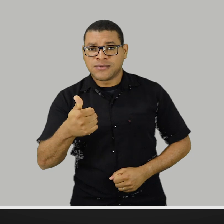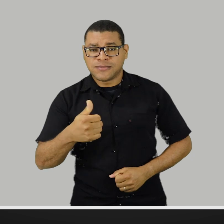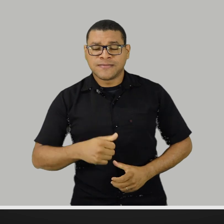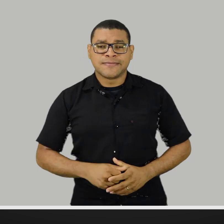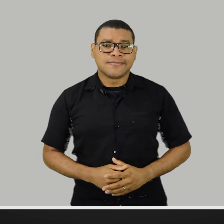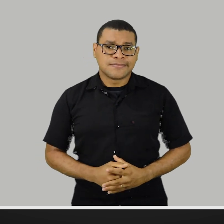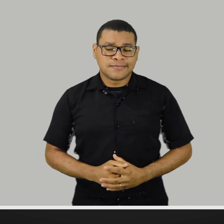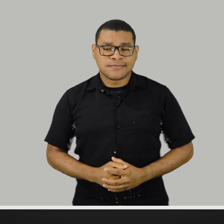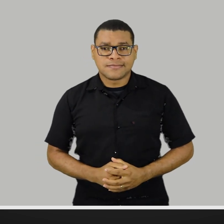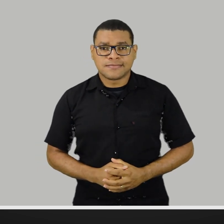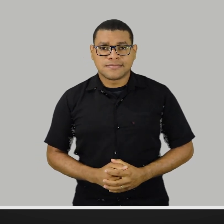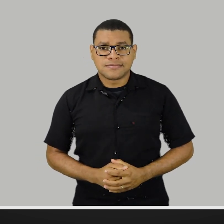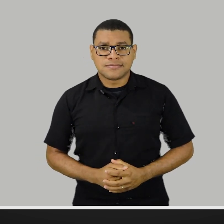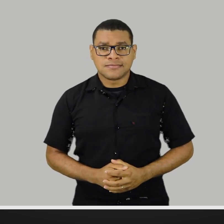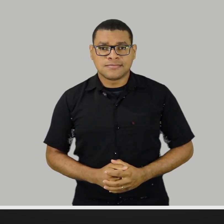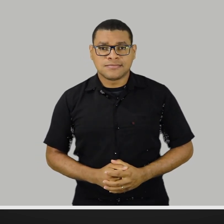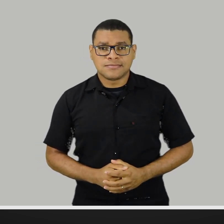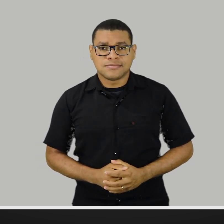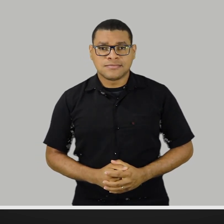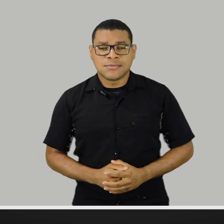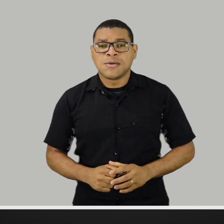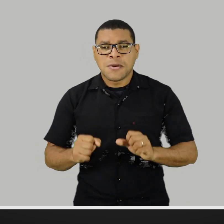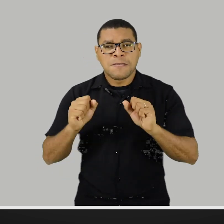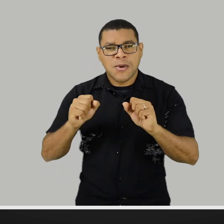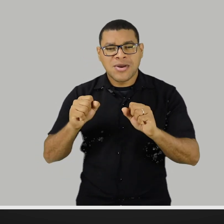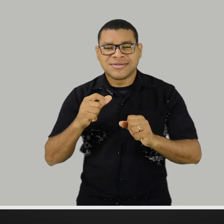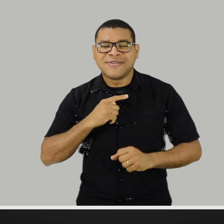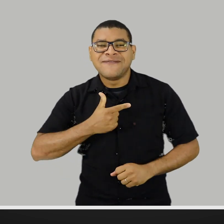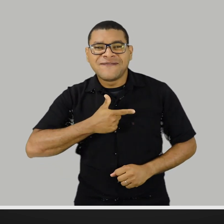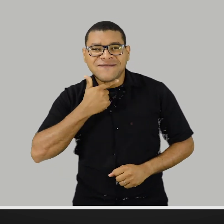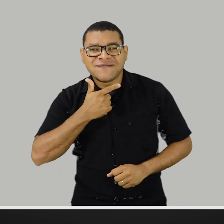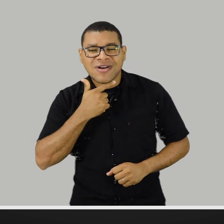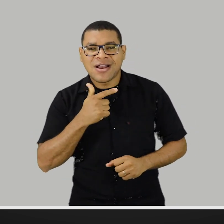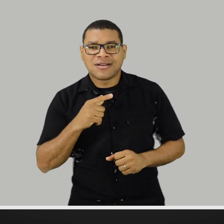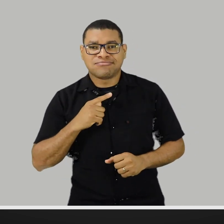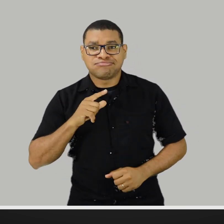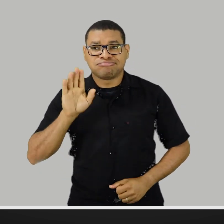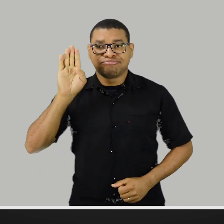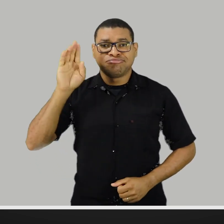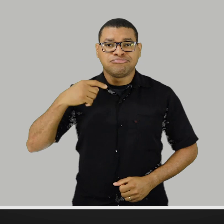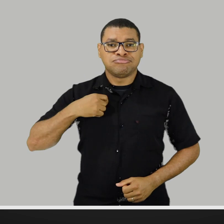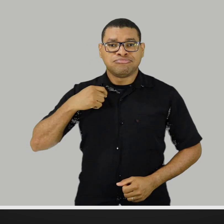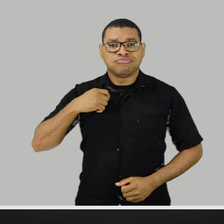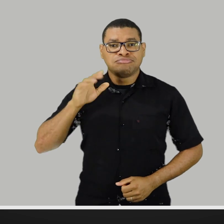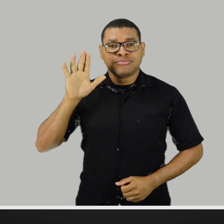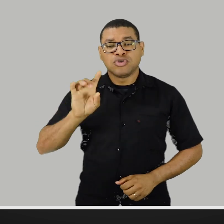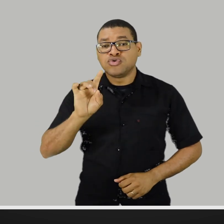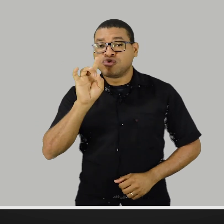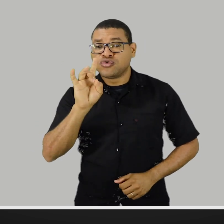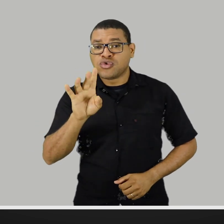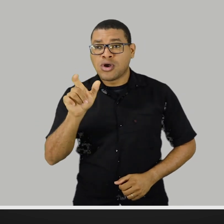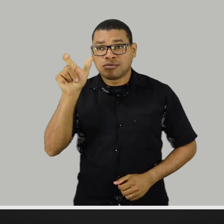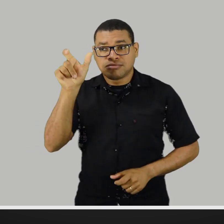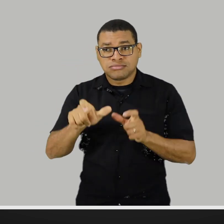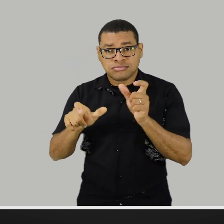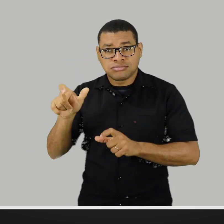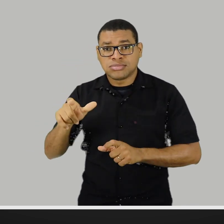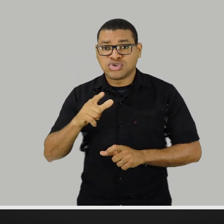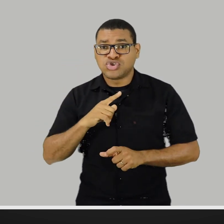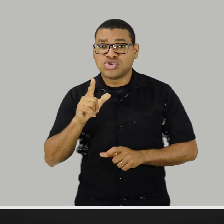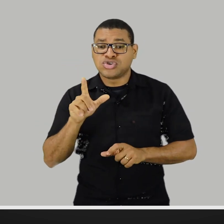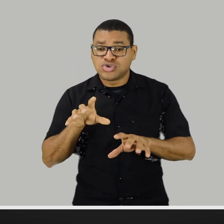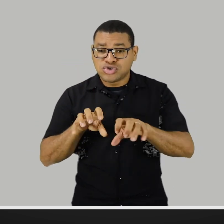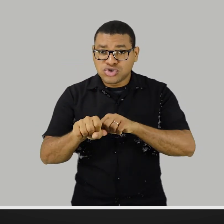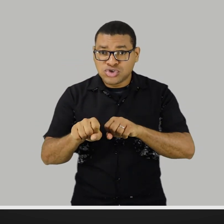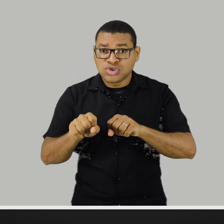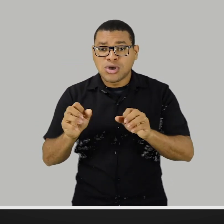2021 cinco poderão concorrer às vagas da UFS disponibilizadas no Sisu somente candidatos portadores